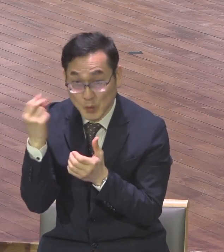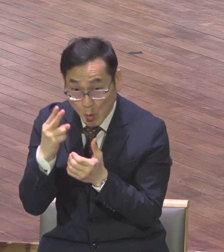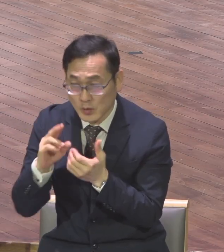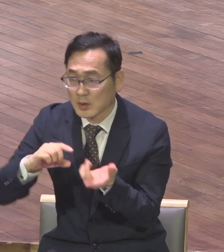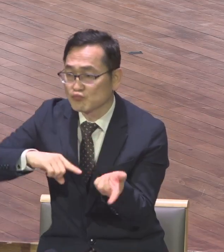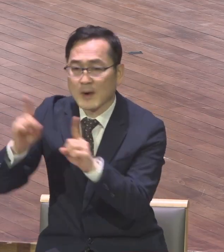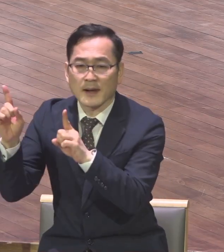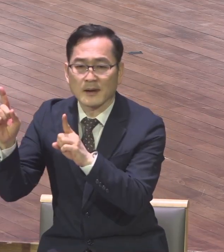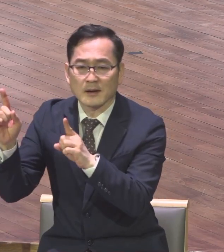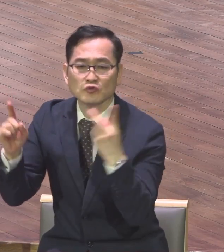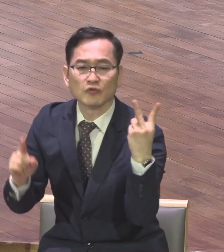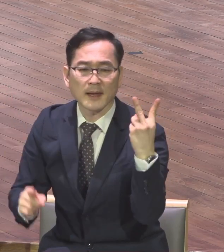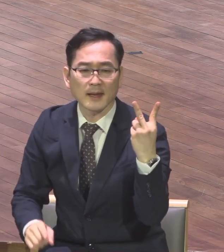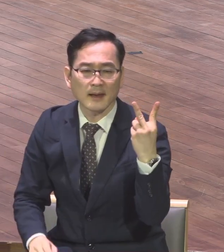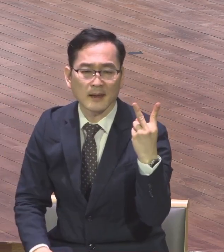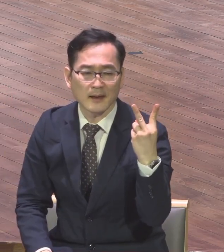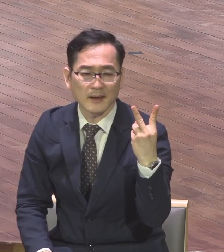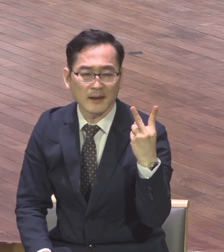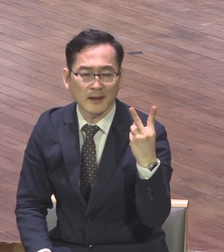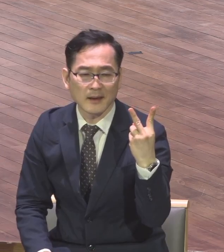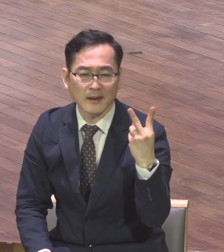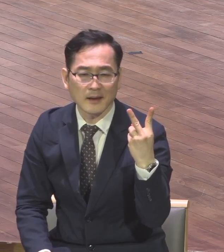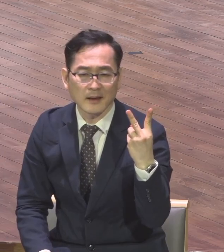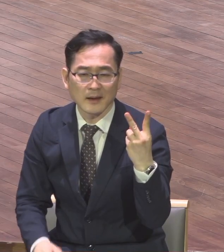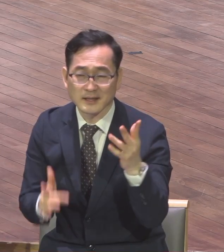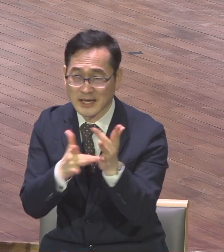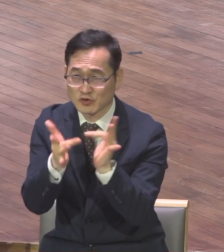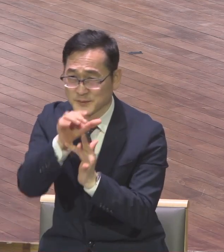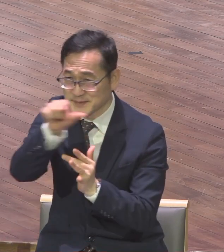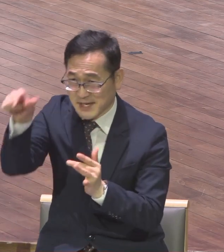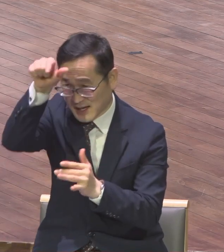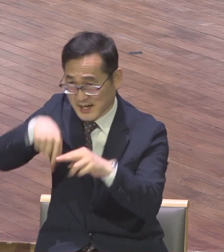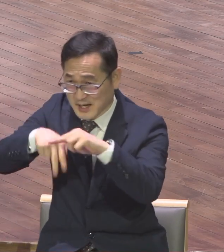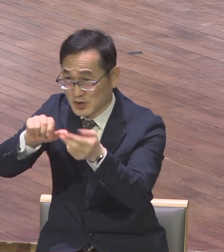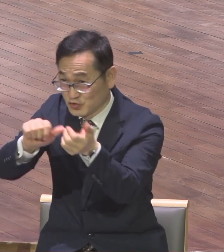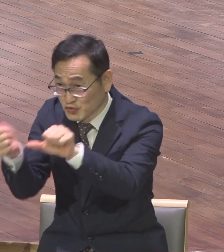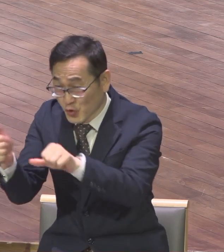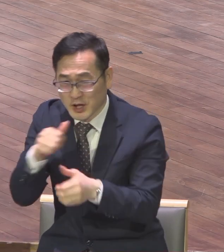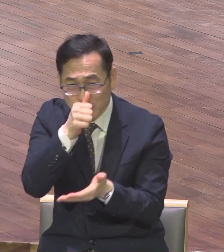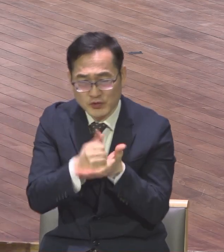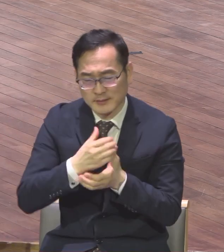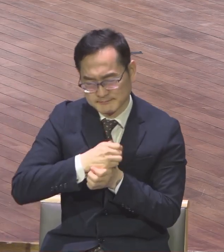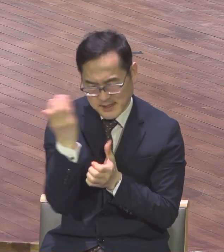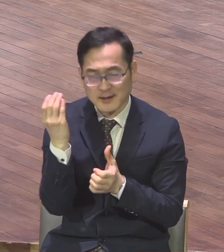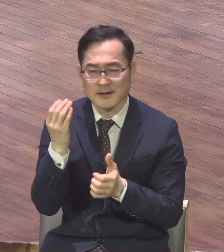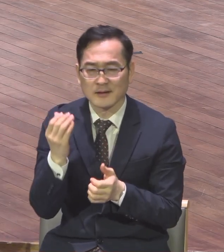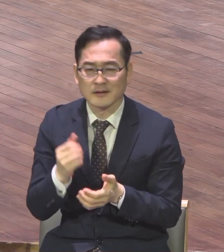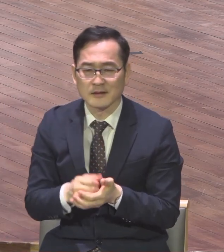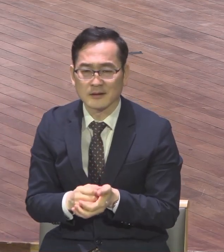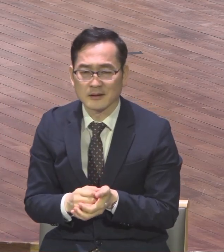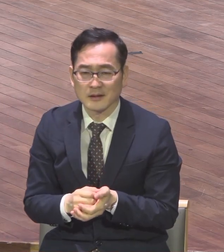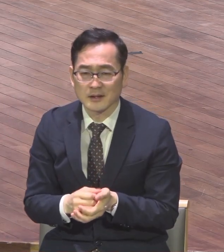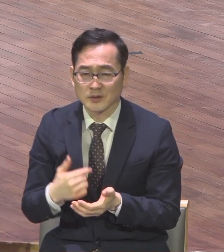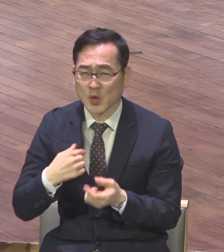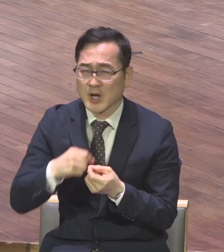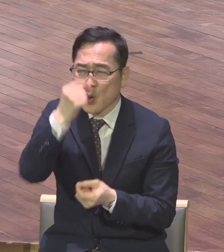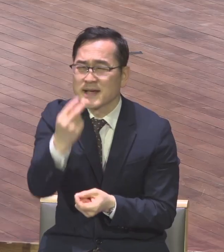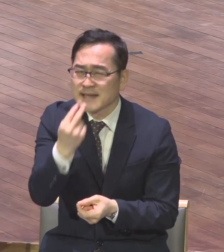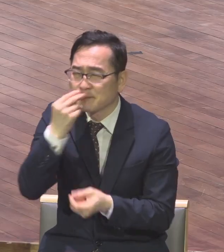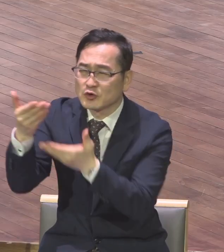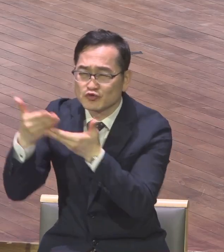부활이었어요. 십자가 죽으심과 부활, 십자가로 우리 모든 죄를 사시고 우리의 영원한 생명을 주신 부활,